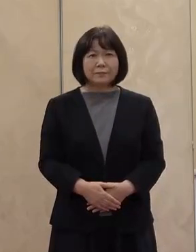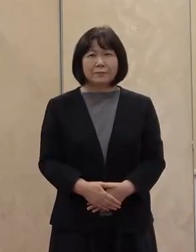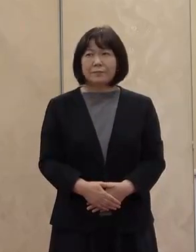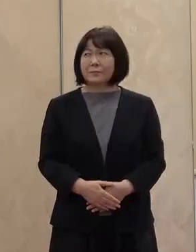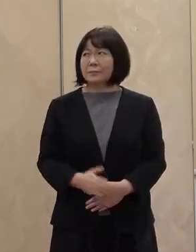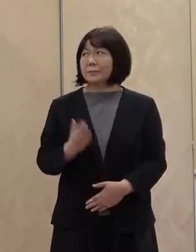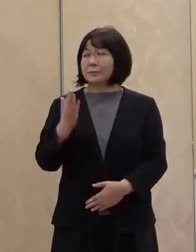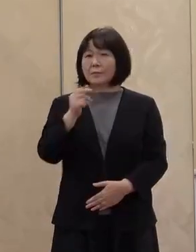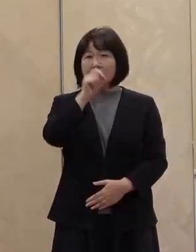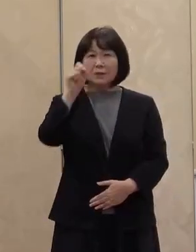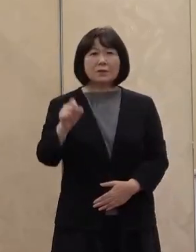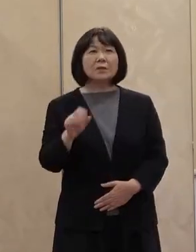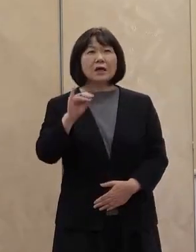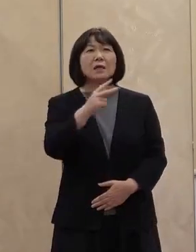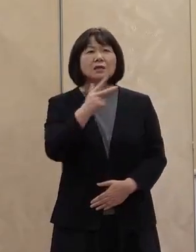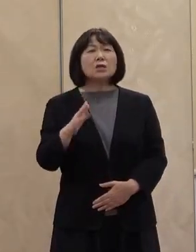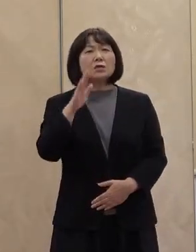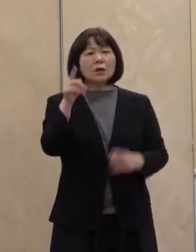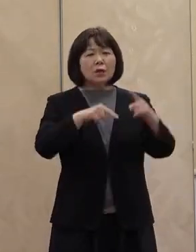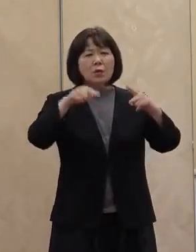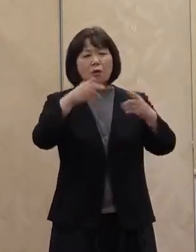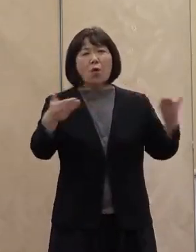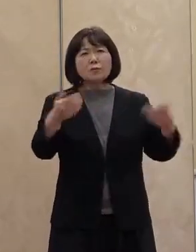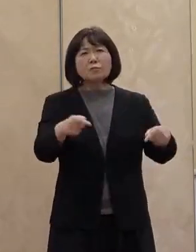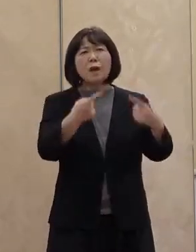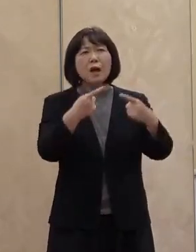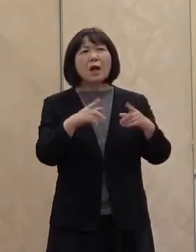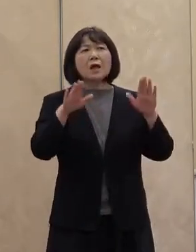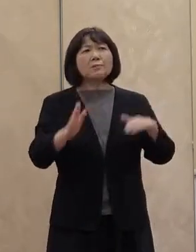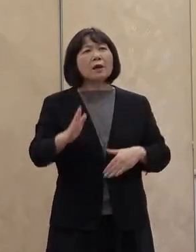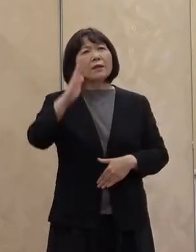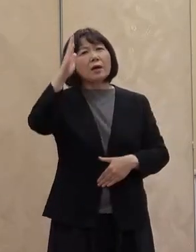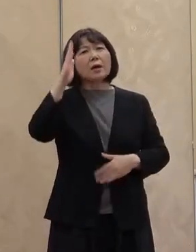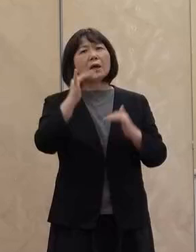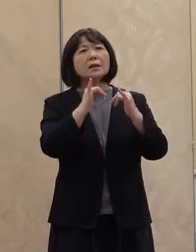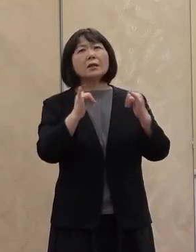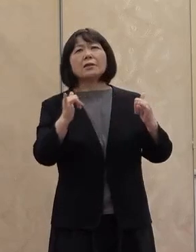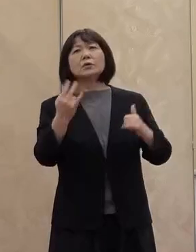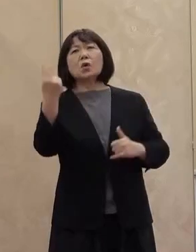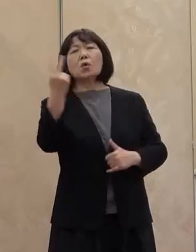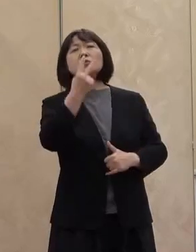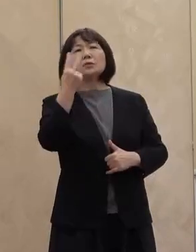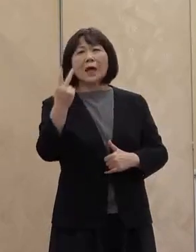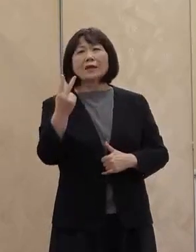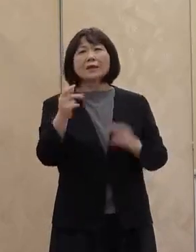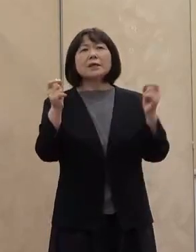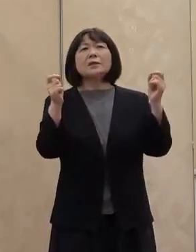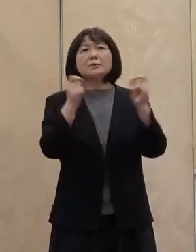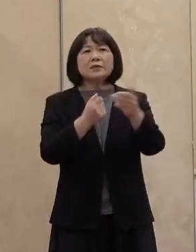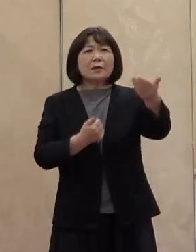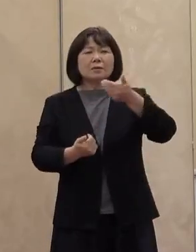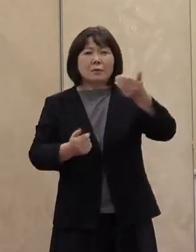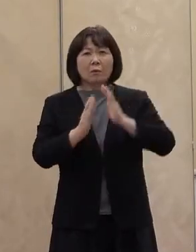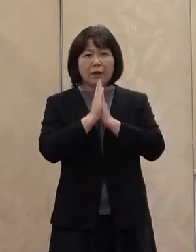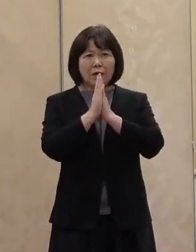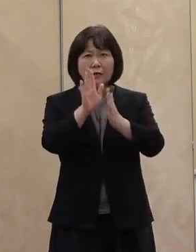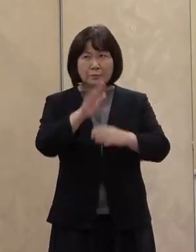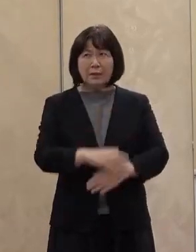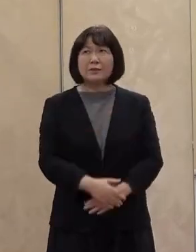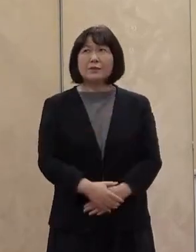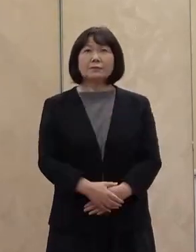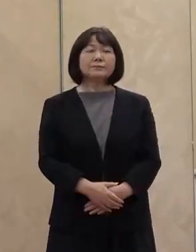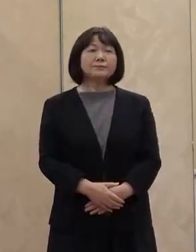ちょっと知事、この後次の公務の予定ございますので、今手挙げられているお二方、ちょっと手短にそれぞれお願いします。